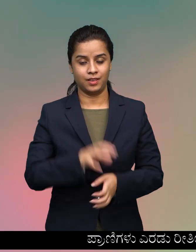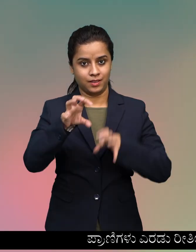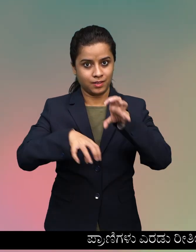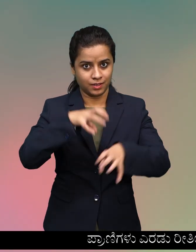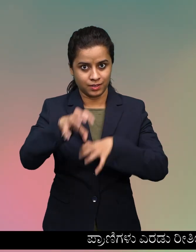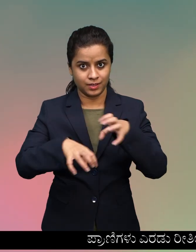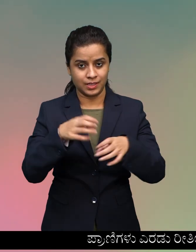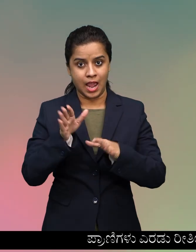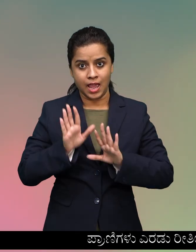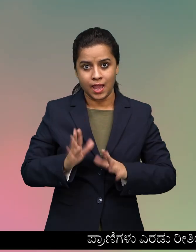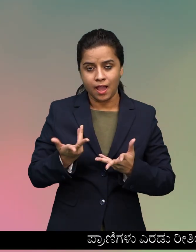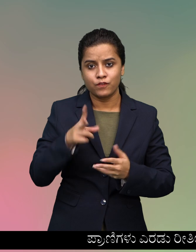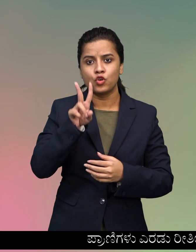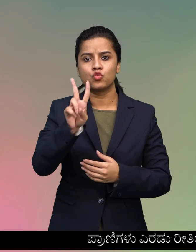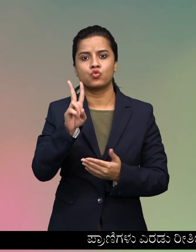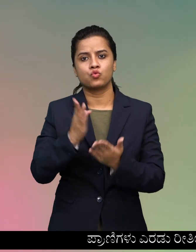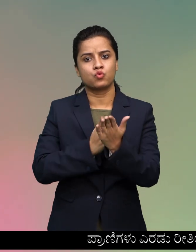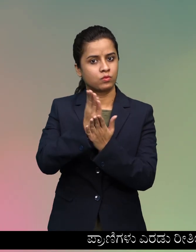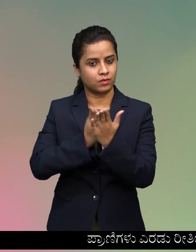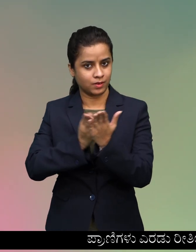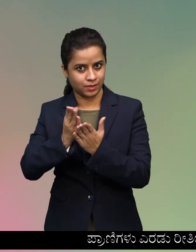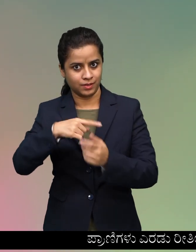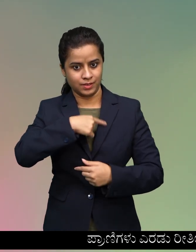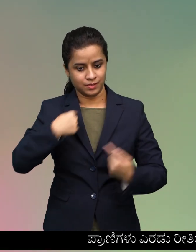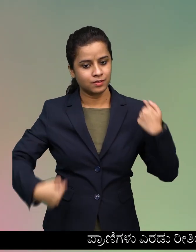ಪ್ರಾಣಿಗಳು 2 ರೀತಿಯ ರಕ್ತ ಪರಿಚಲನಾ ವ್ಯವಸ್ಥೆಯು ಹೊಂದಿವೆ.